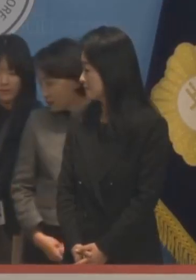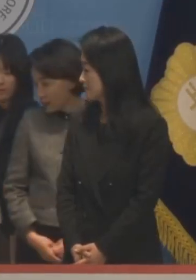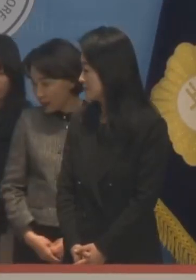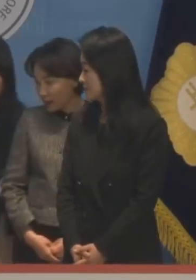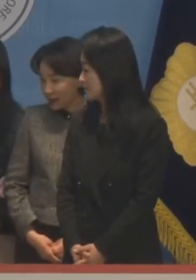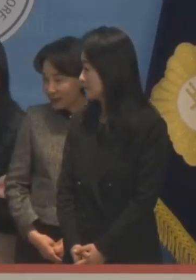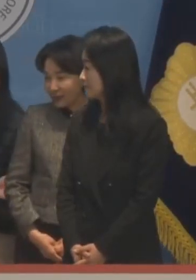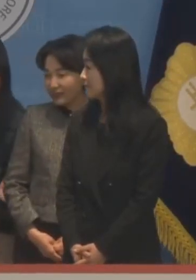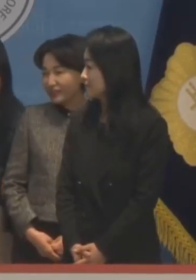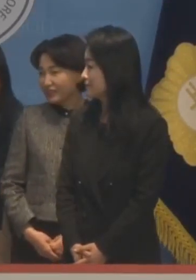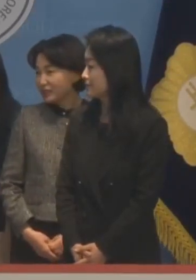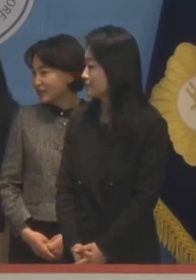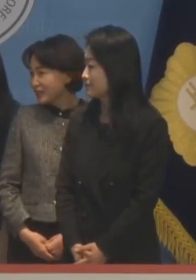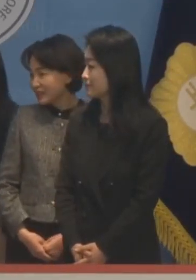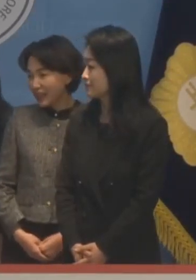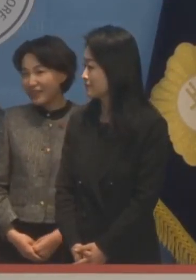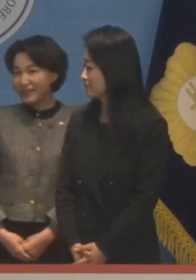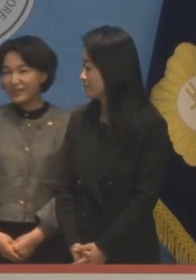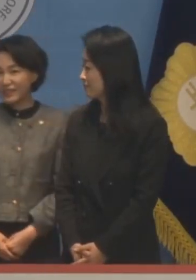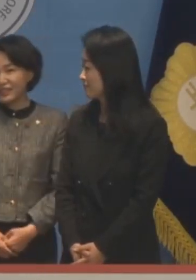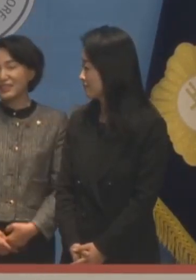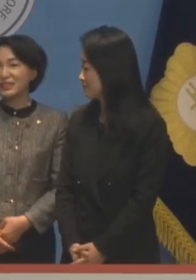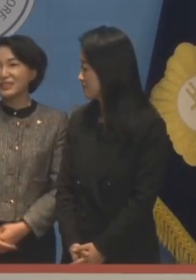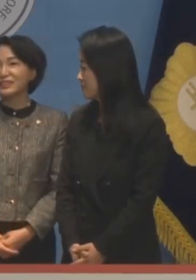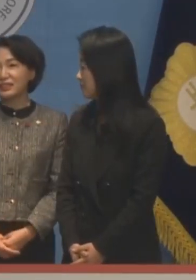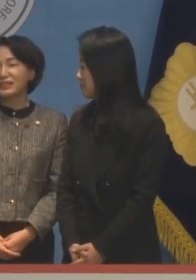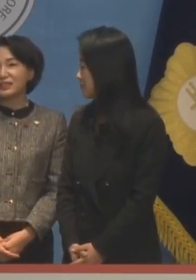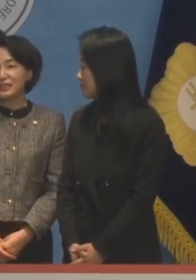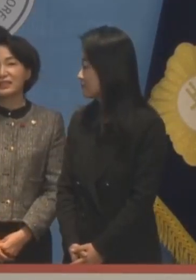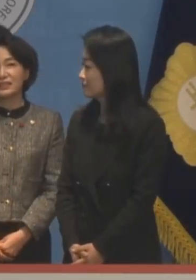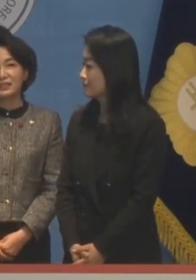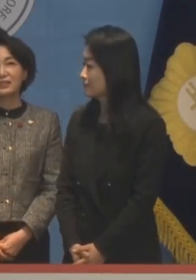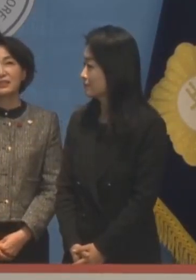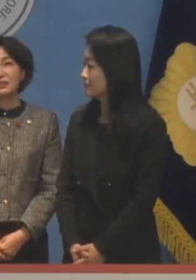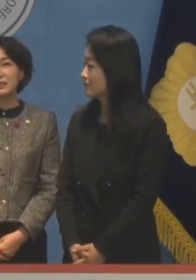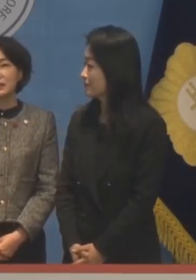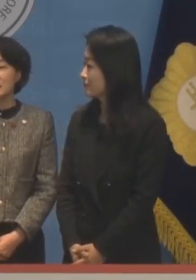제가? 좀더 가운데로 좀 아, 조금만 더. 네. 예, 좀